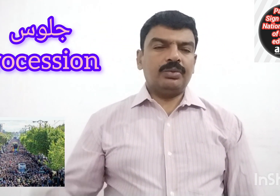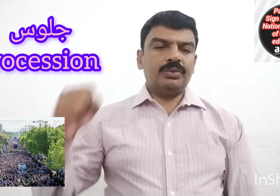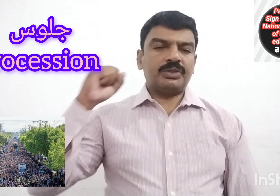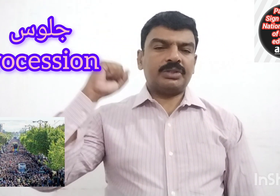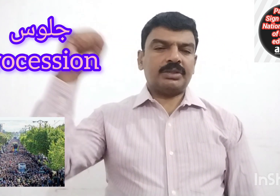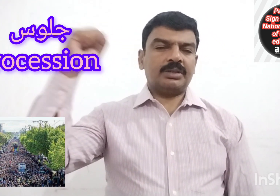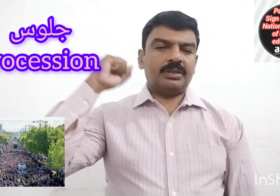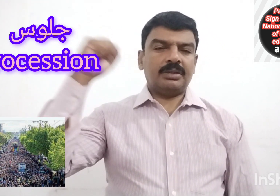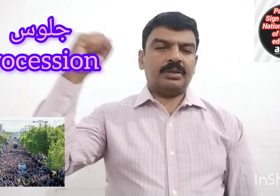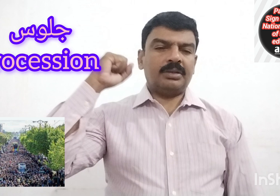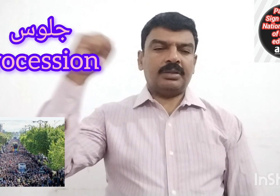जलूस,